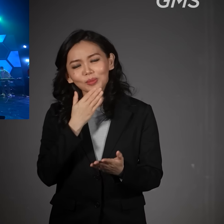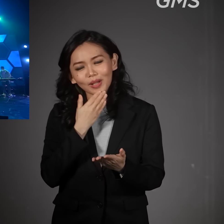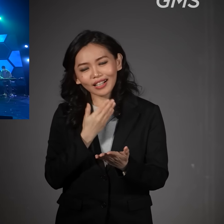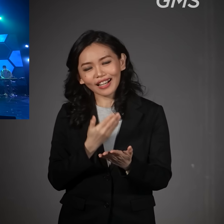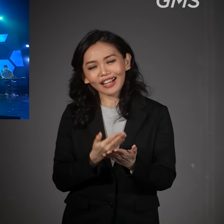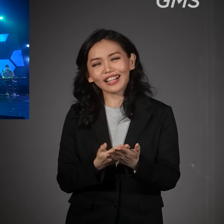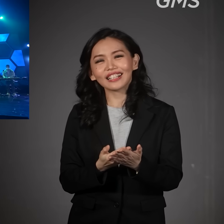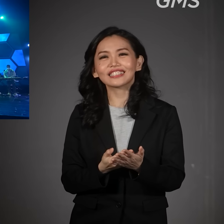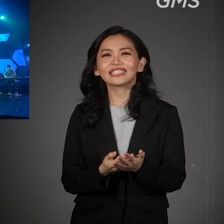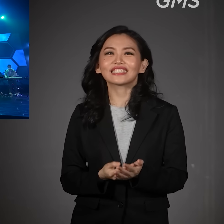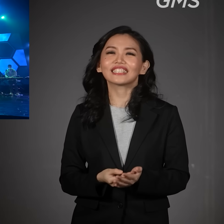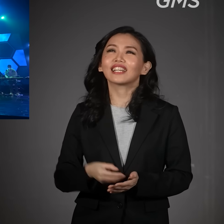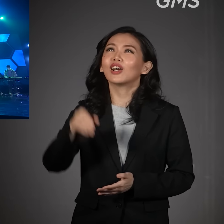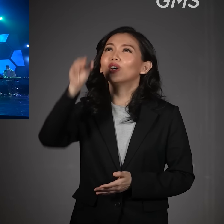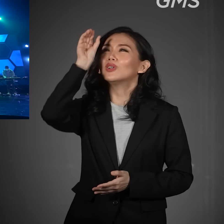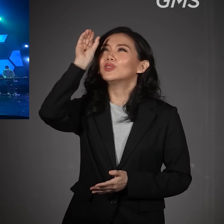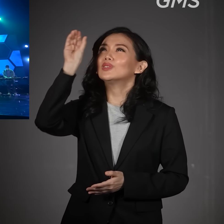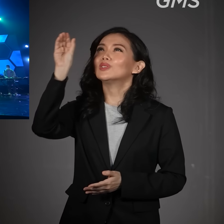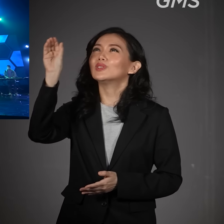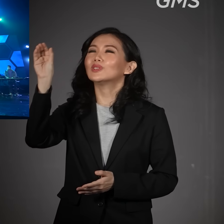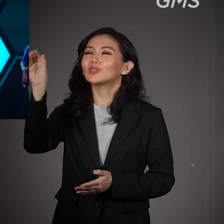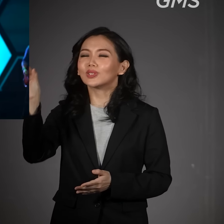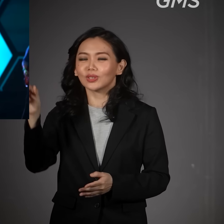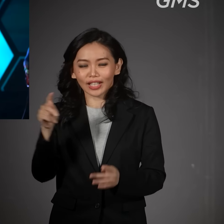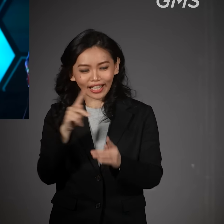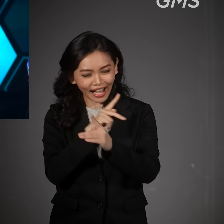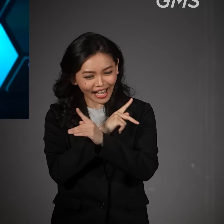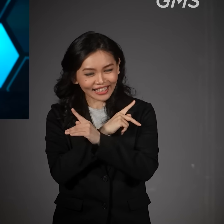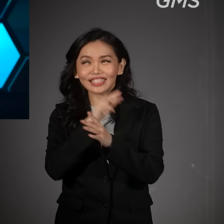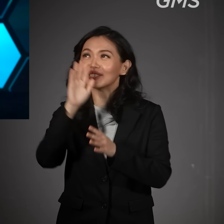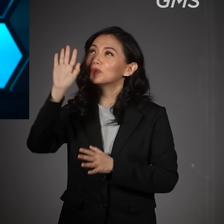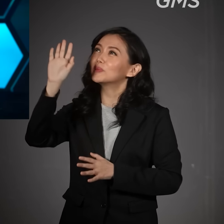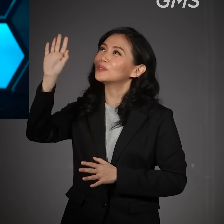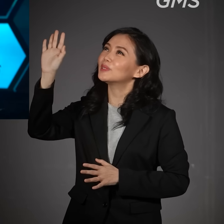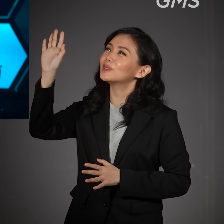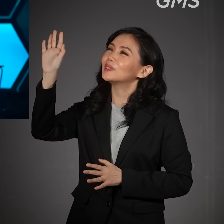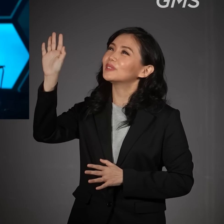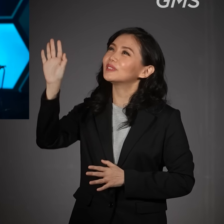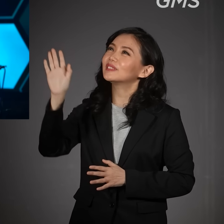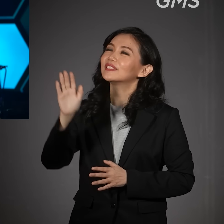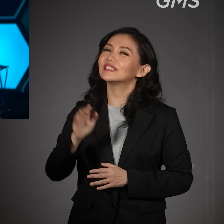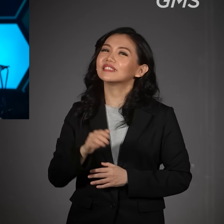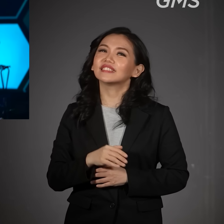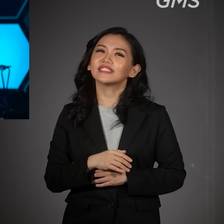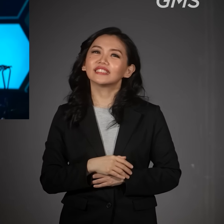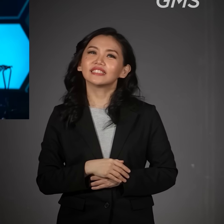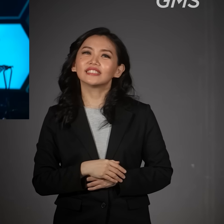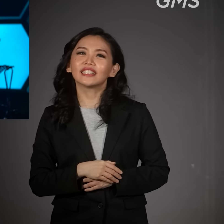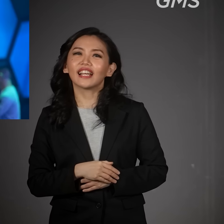terima kasih buat kasih-Mu.